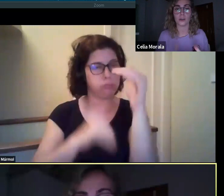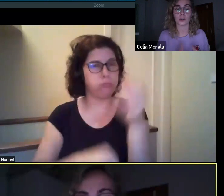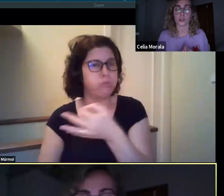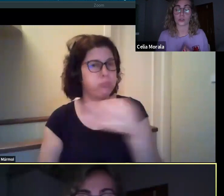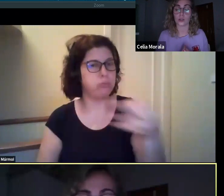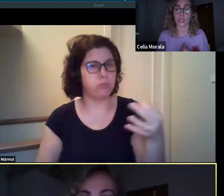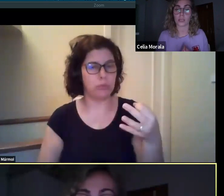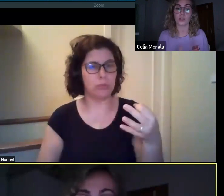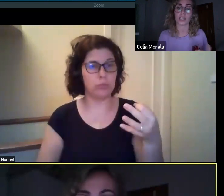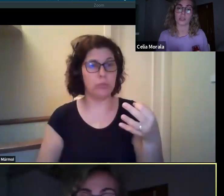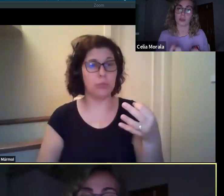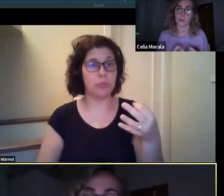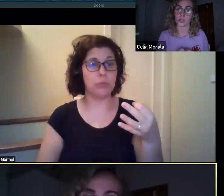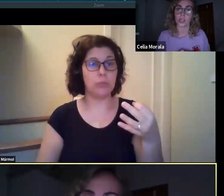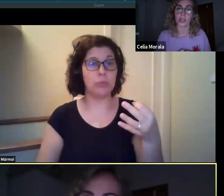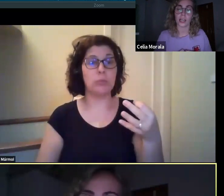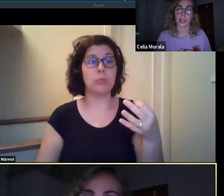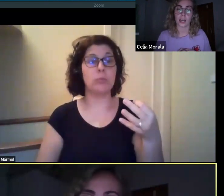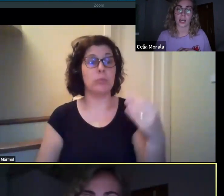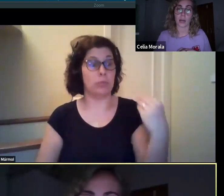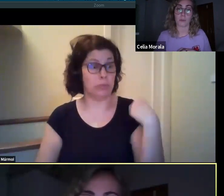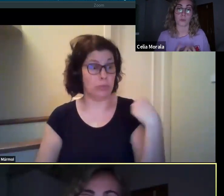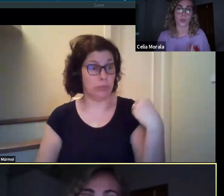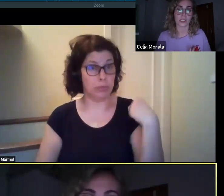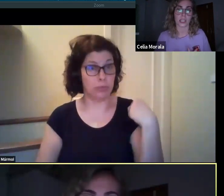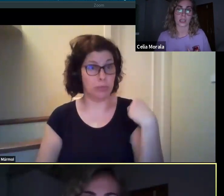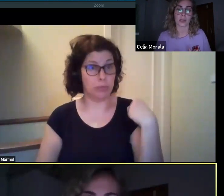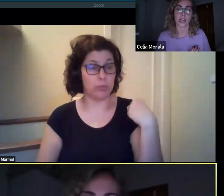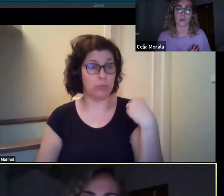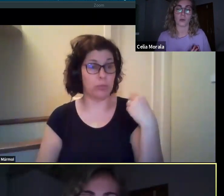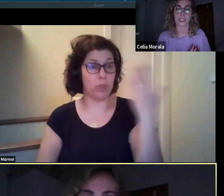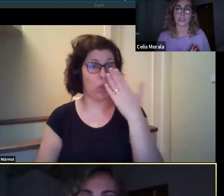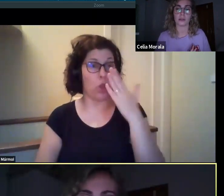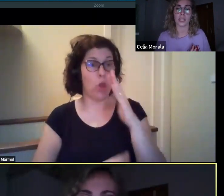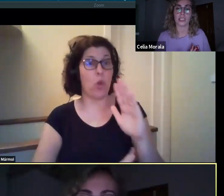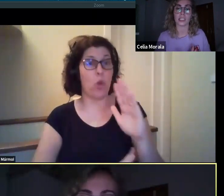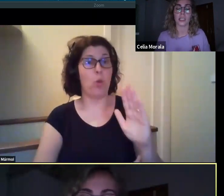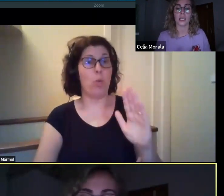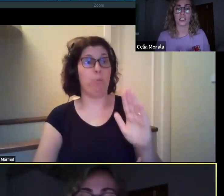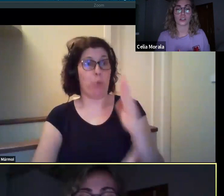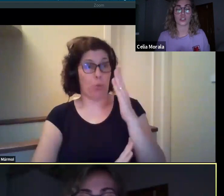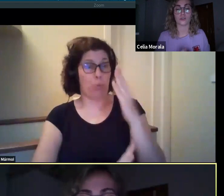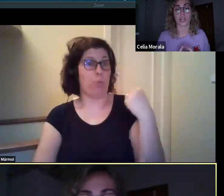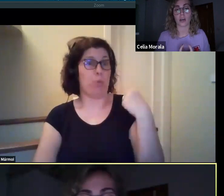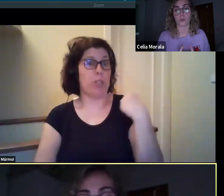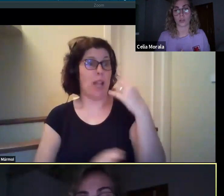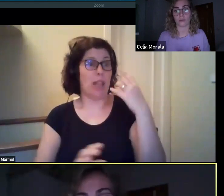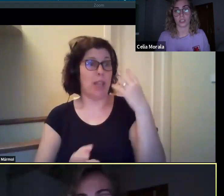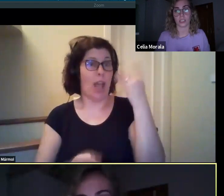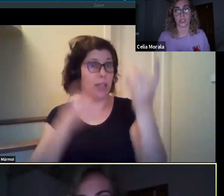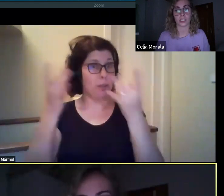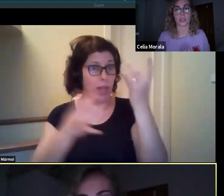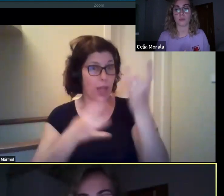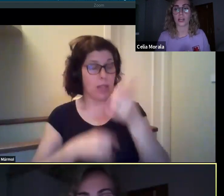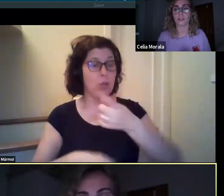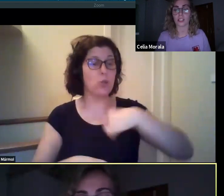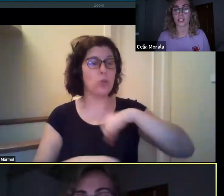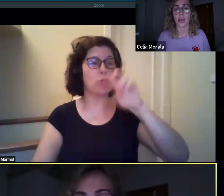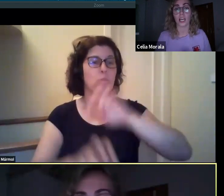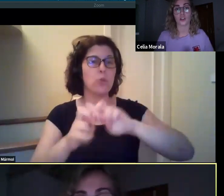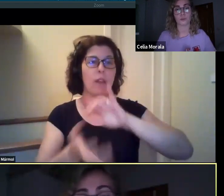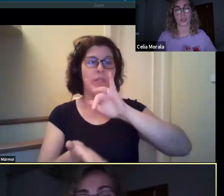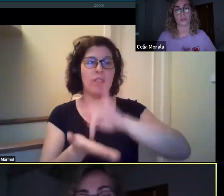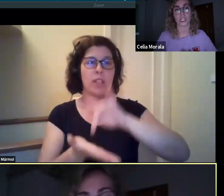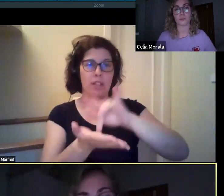ahí nosotros lo que hacemos, recibimos la propuesta de llevar a cabo las actividades y nosotros fijamos una fecha. Siempre la